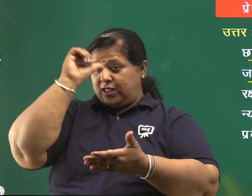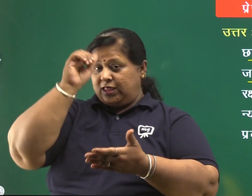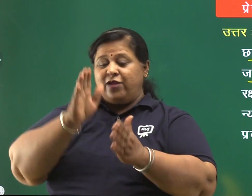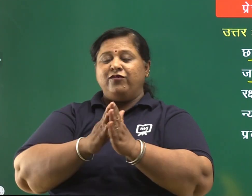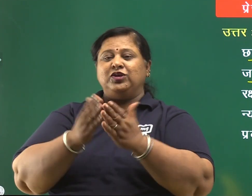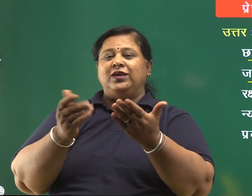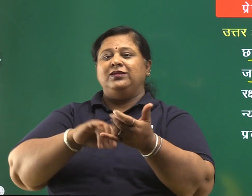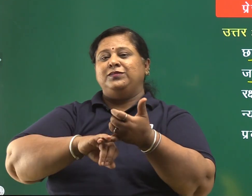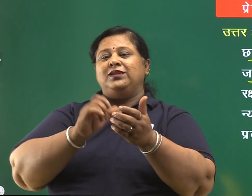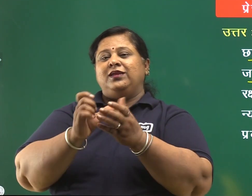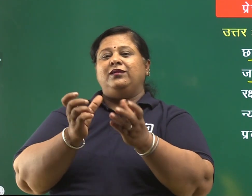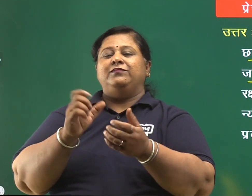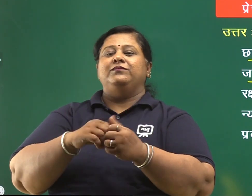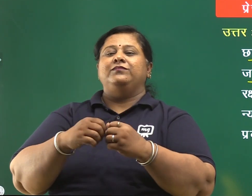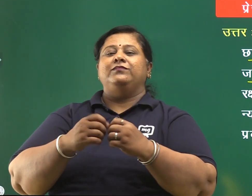की